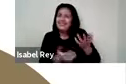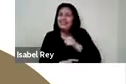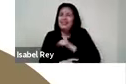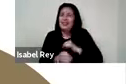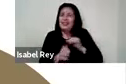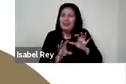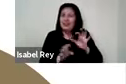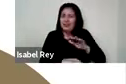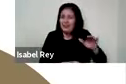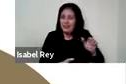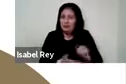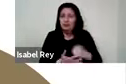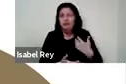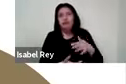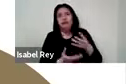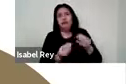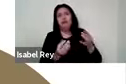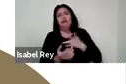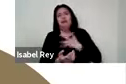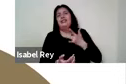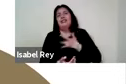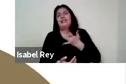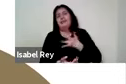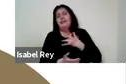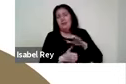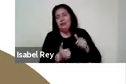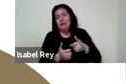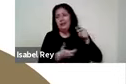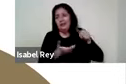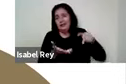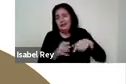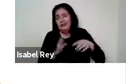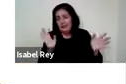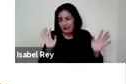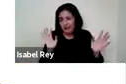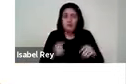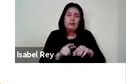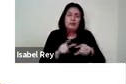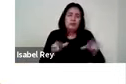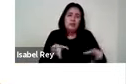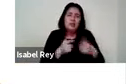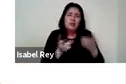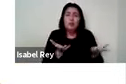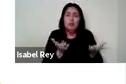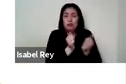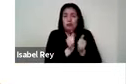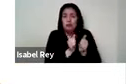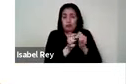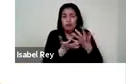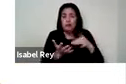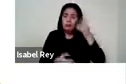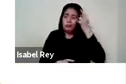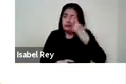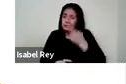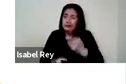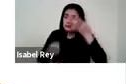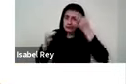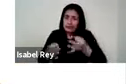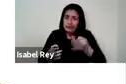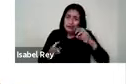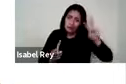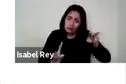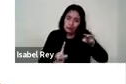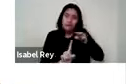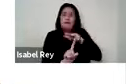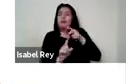actitud. Hay mucho sentimiento detrás, al menos en este espacio con los estudiantes. Por eso es que decidí trabajar como enfoque